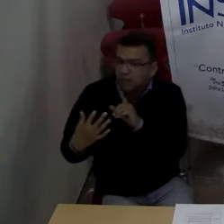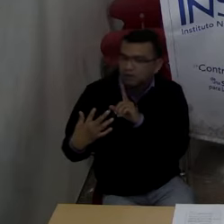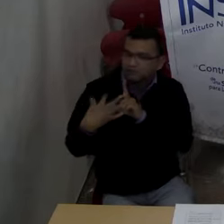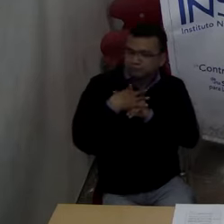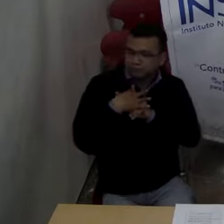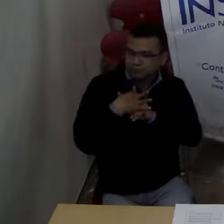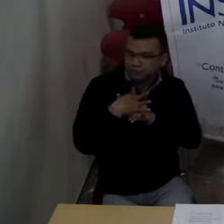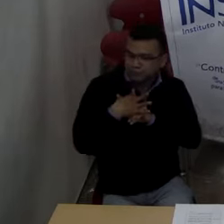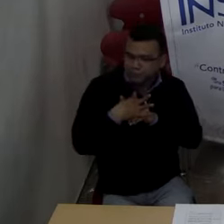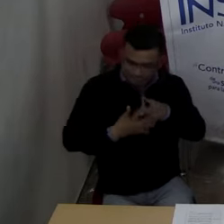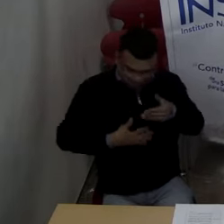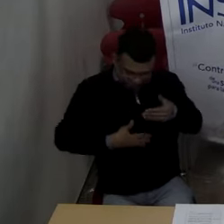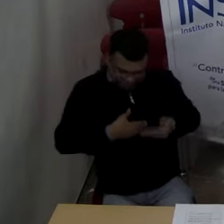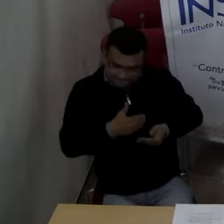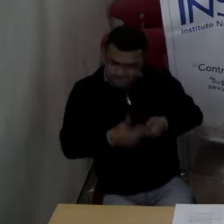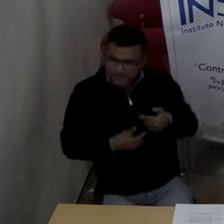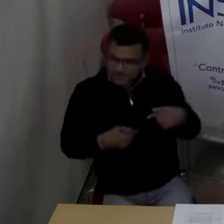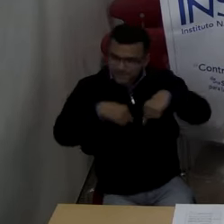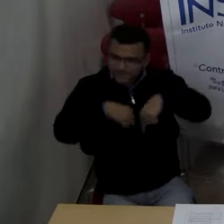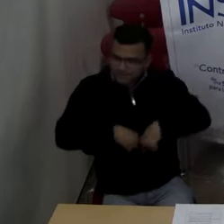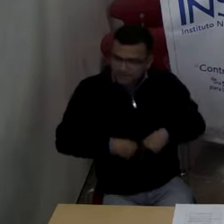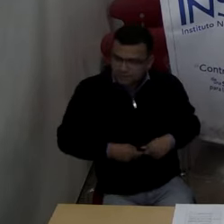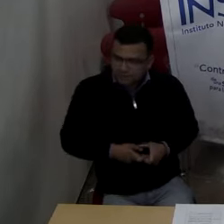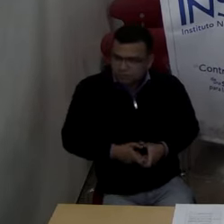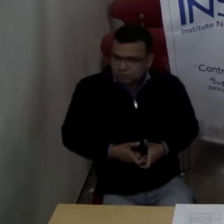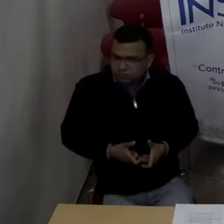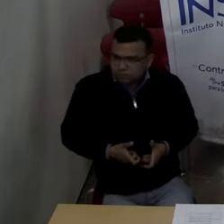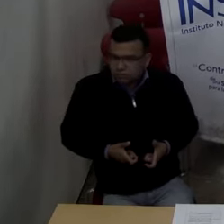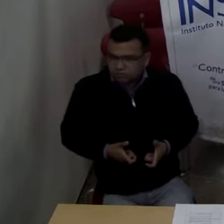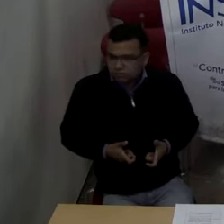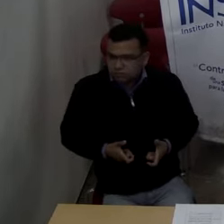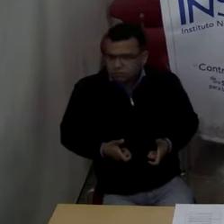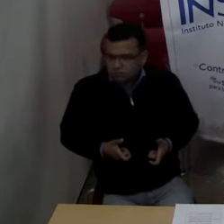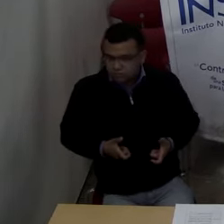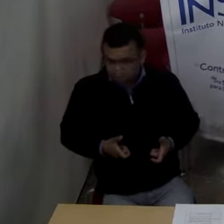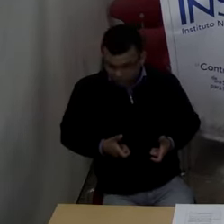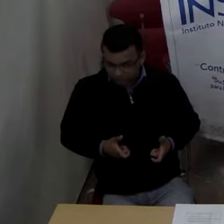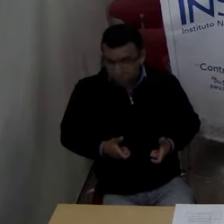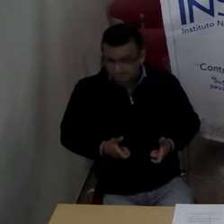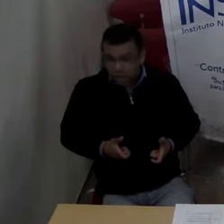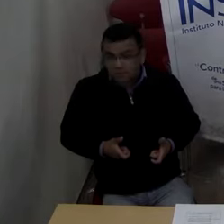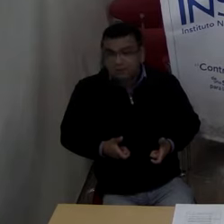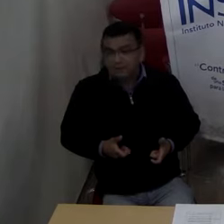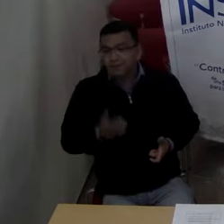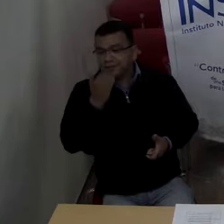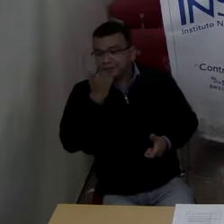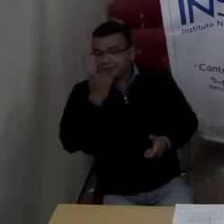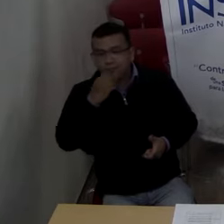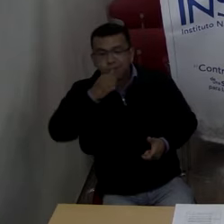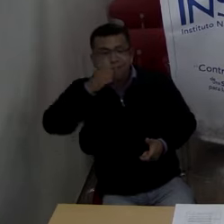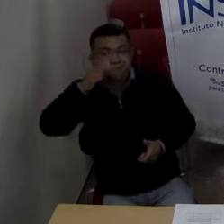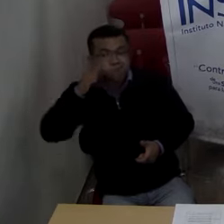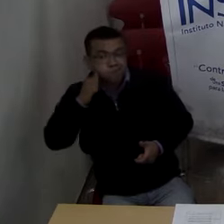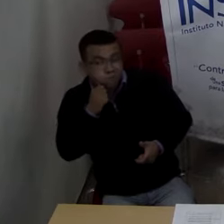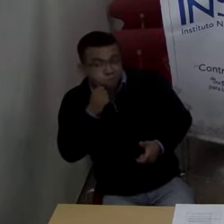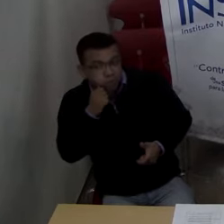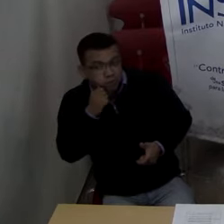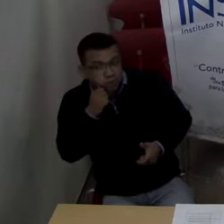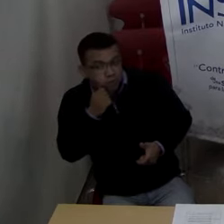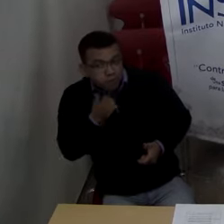desarrollando principalmente en el primer trimestre de gestación. Es